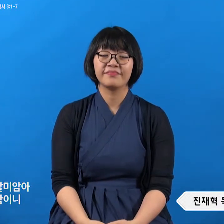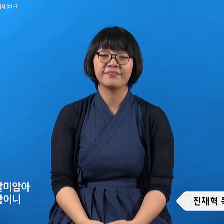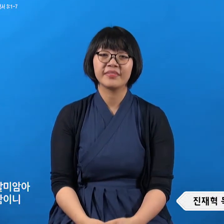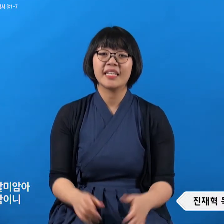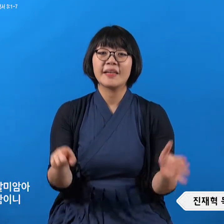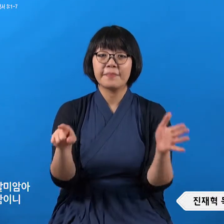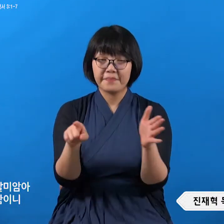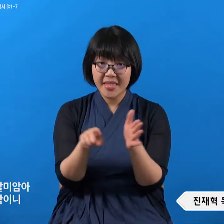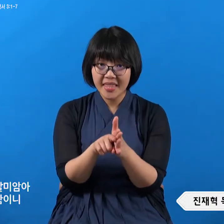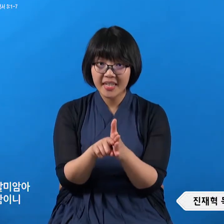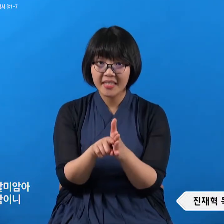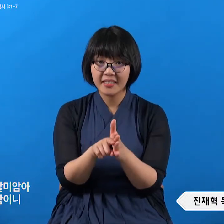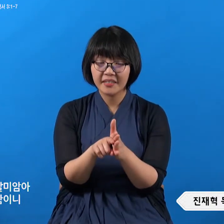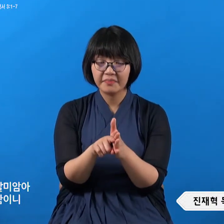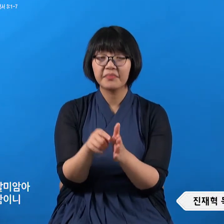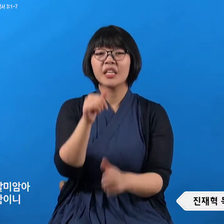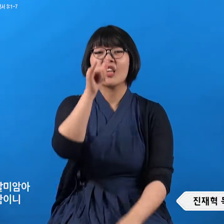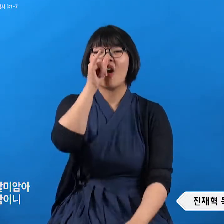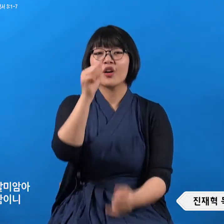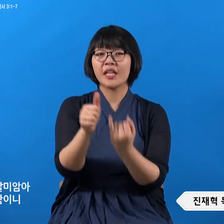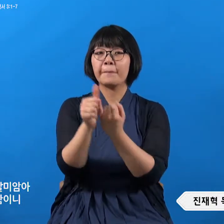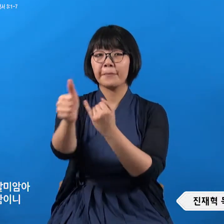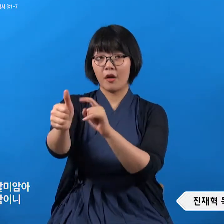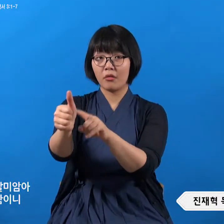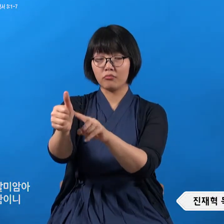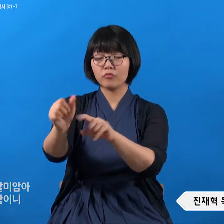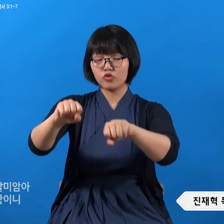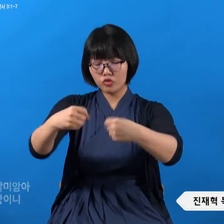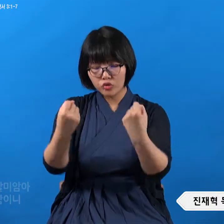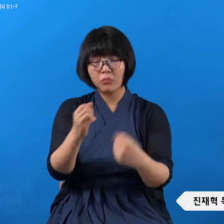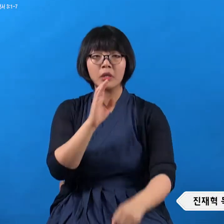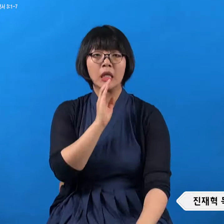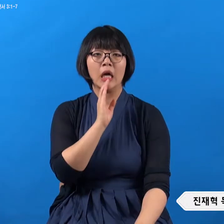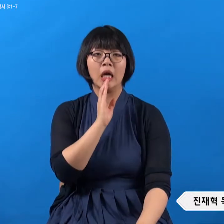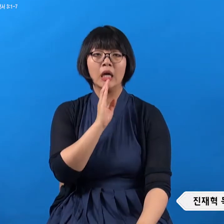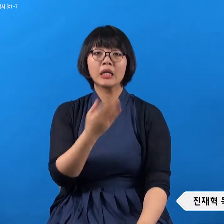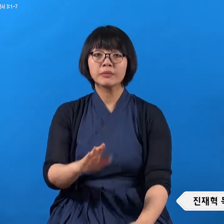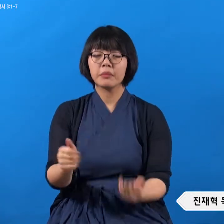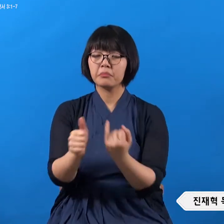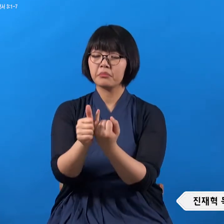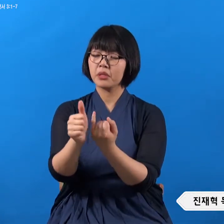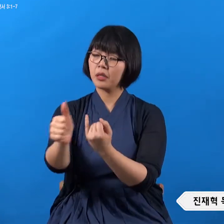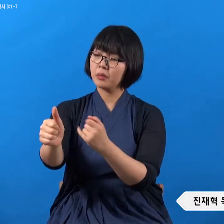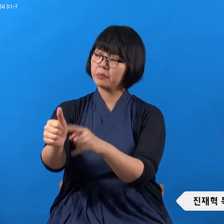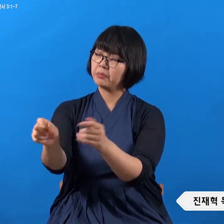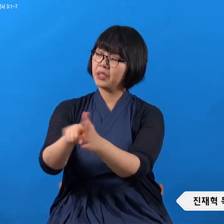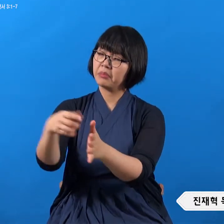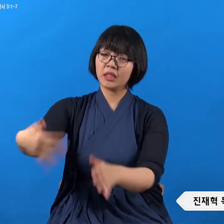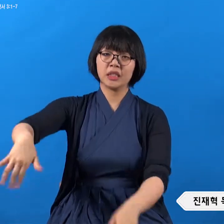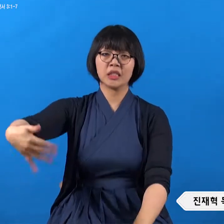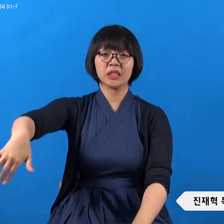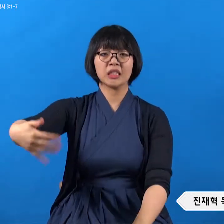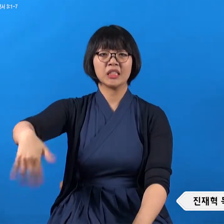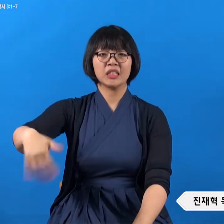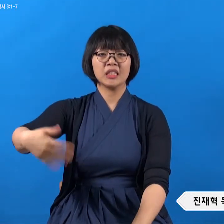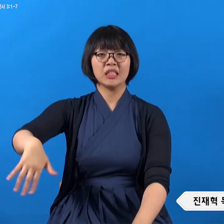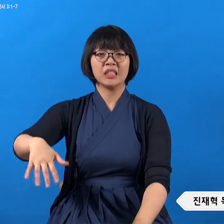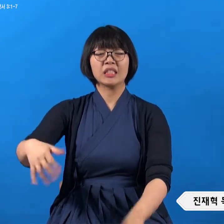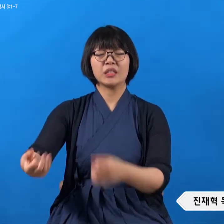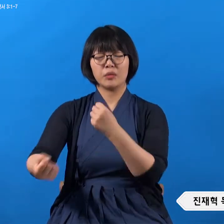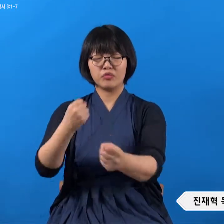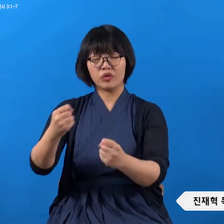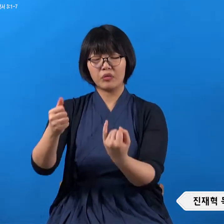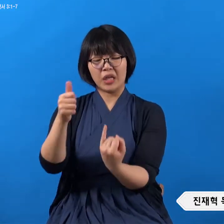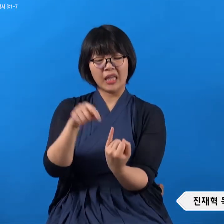함이니. 믿는 남편은 당연하거니와 믿지 않는 남편에게도